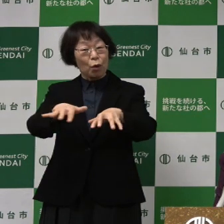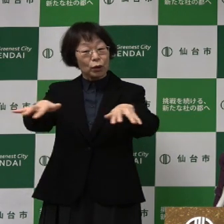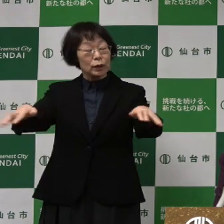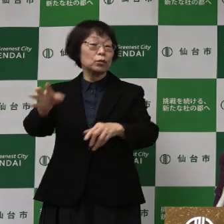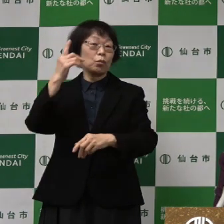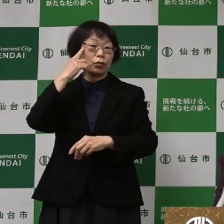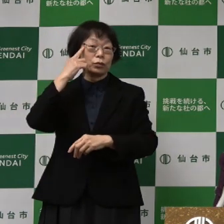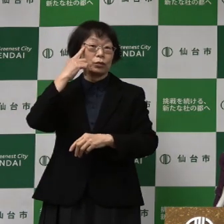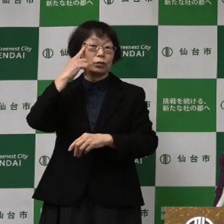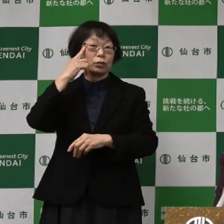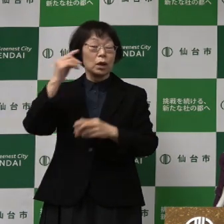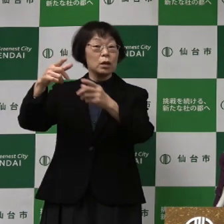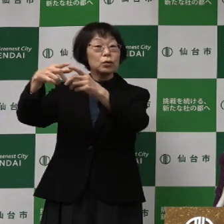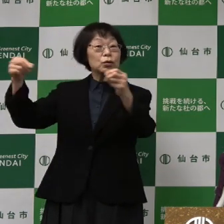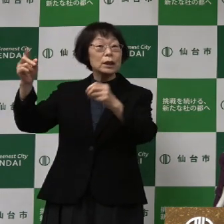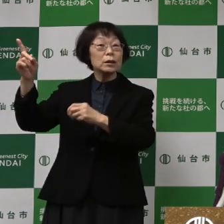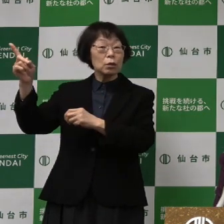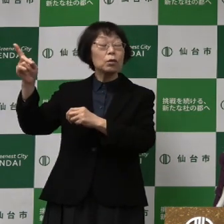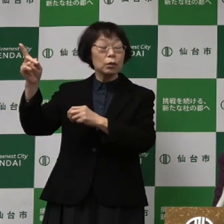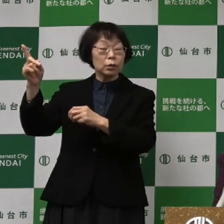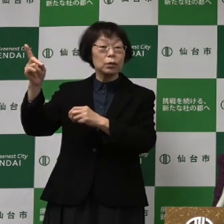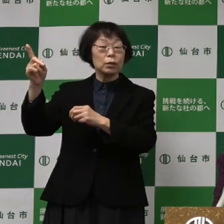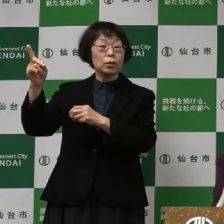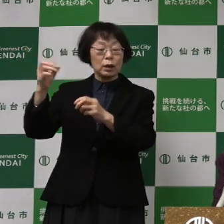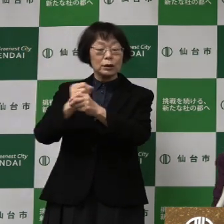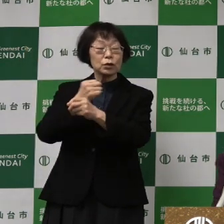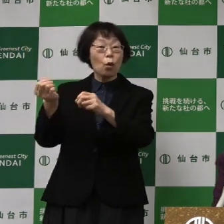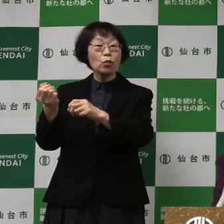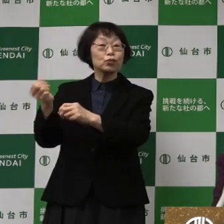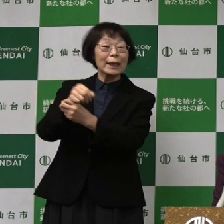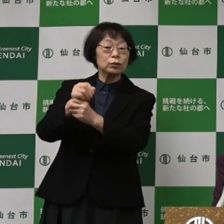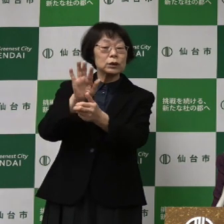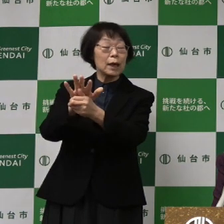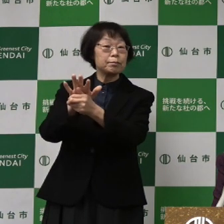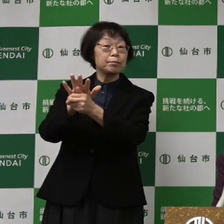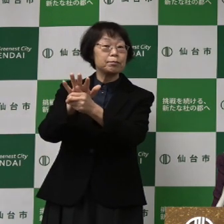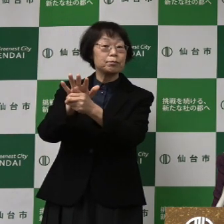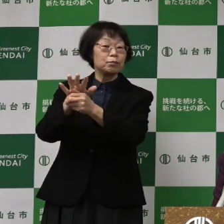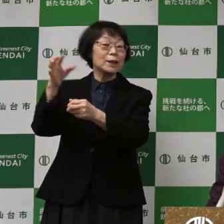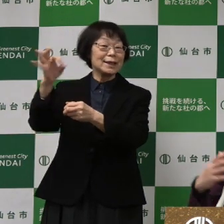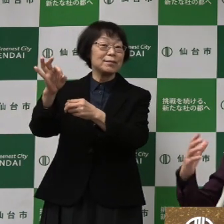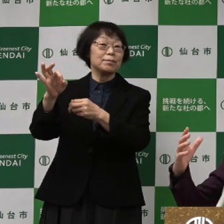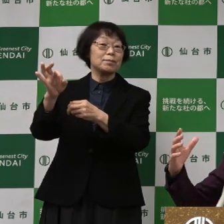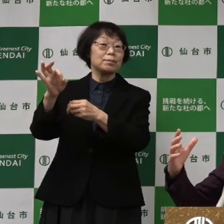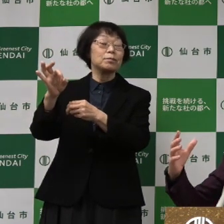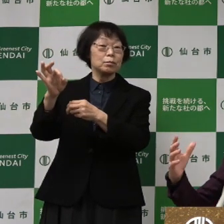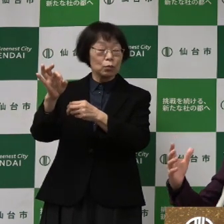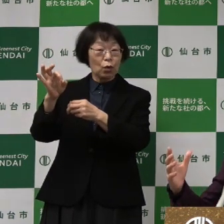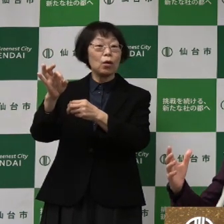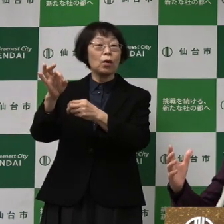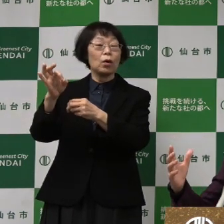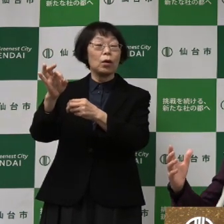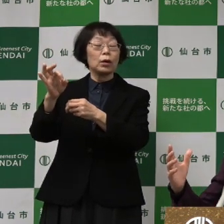。国のですね、この事業復活支援金も結構なボリ